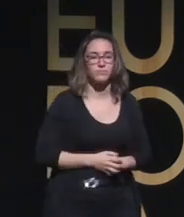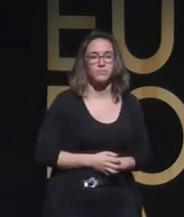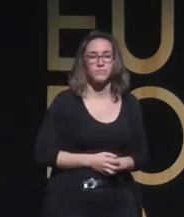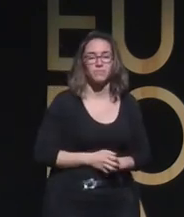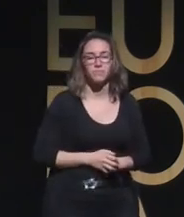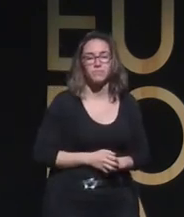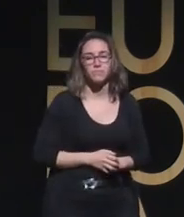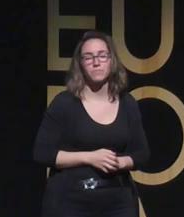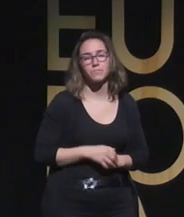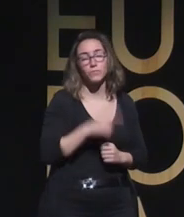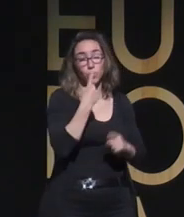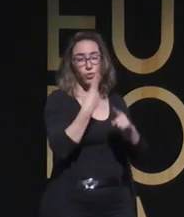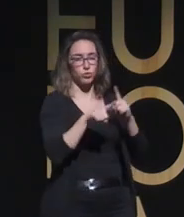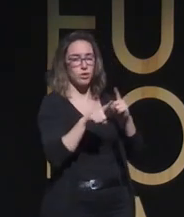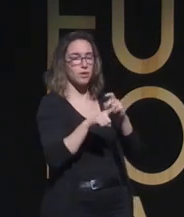Hay una cuestión